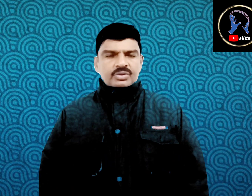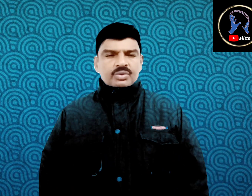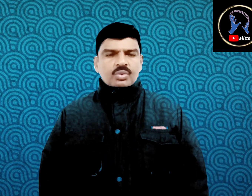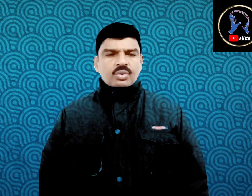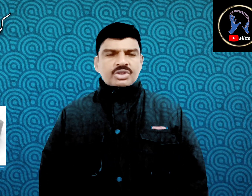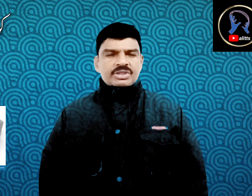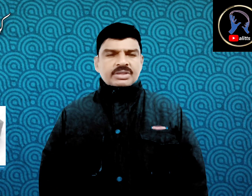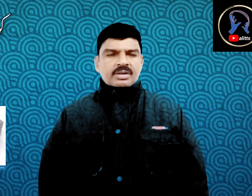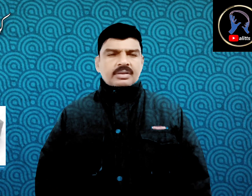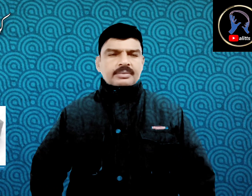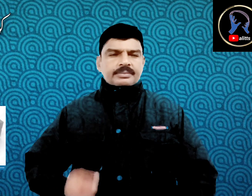कोशिश करना